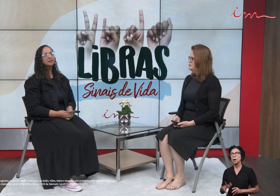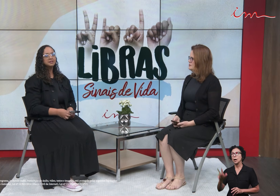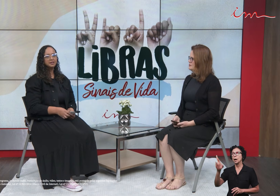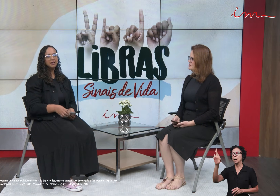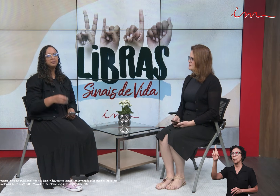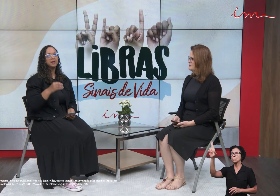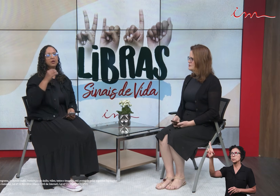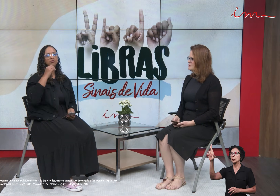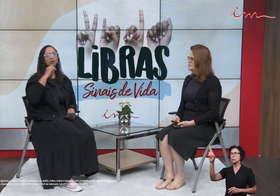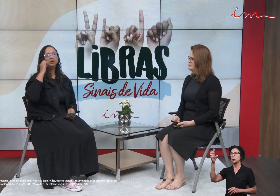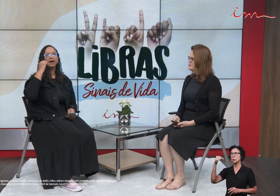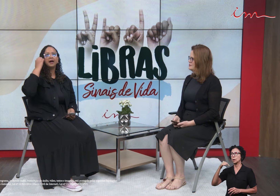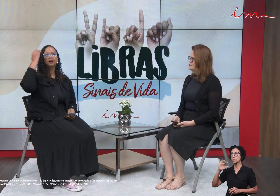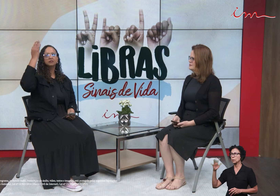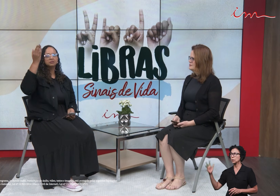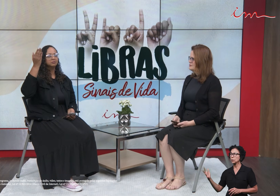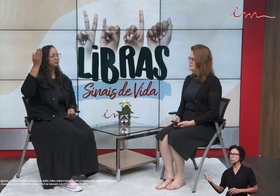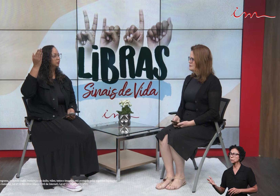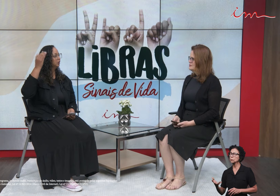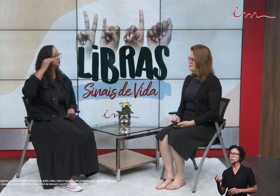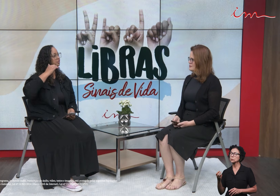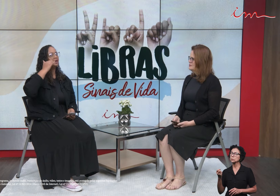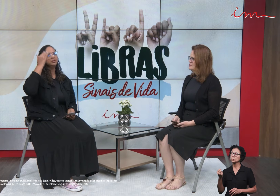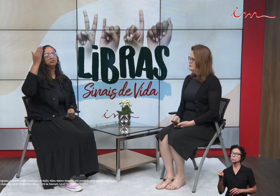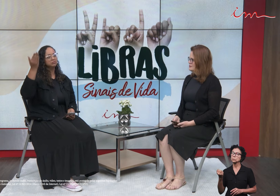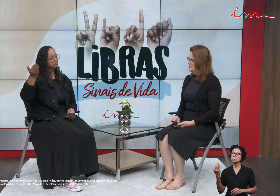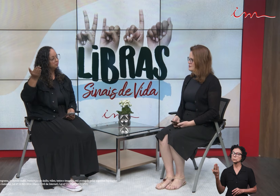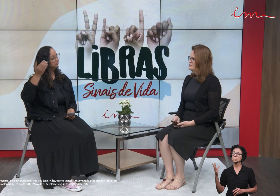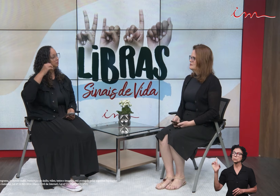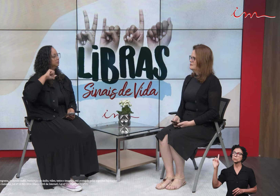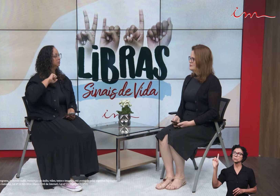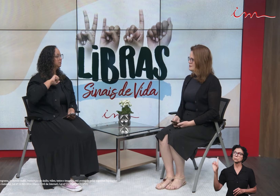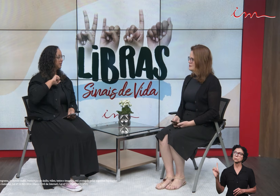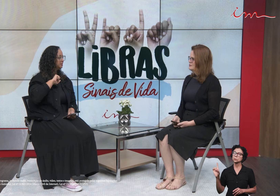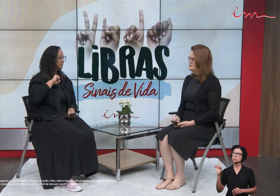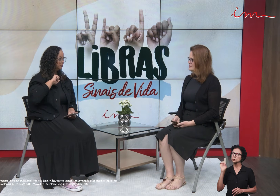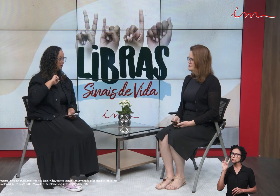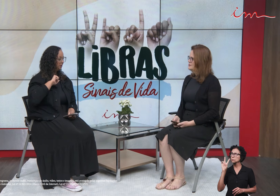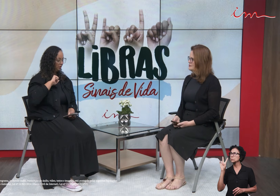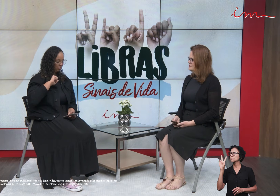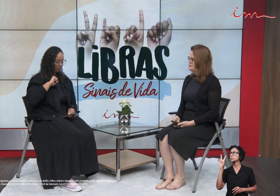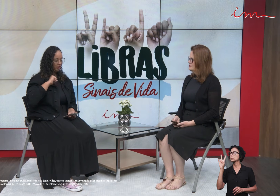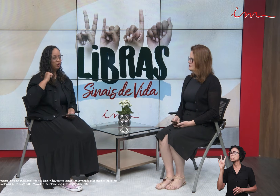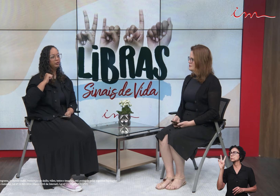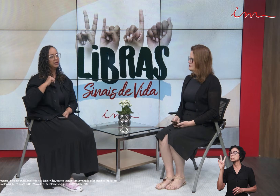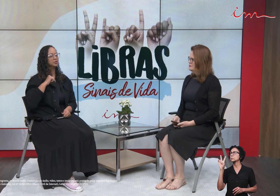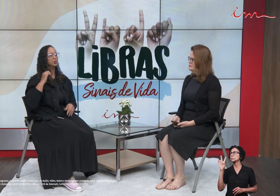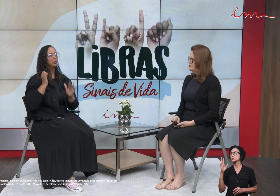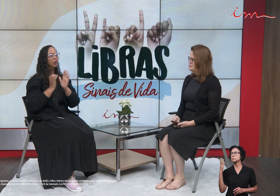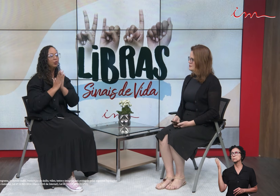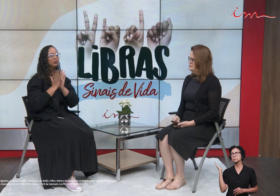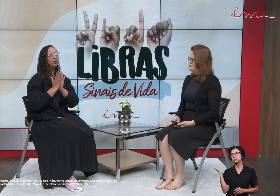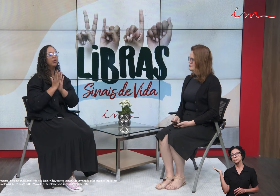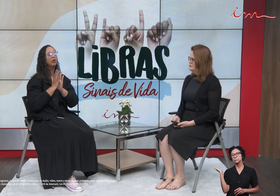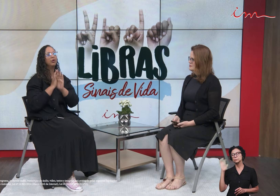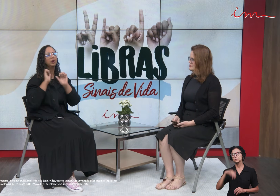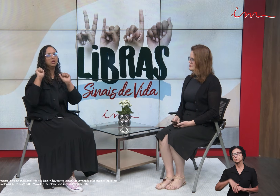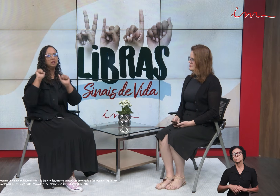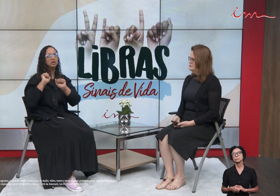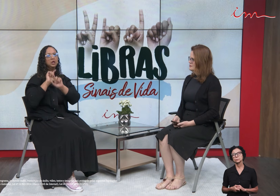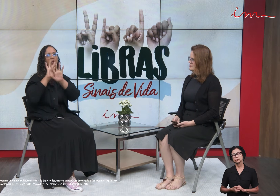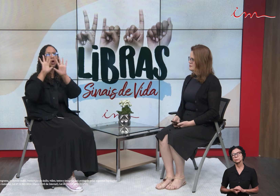então, sempre eu vou olhar do lado direito e para cima, né, então eu faço